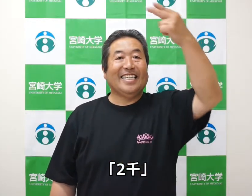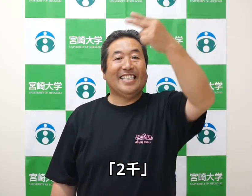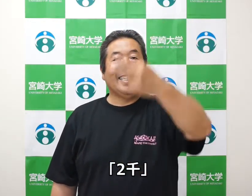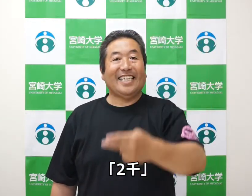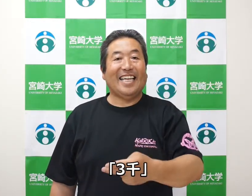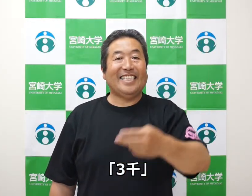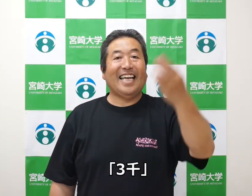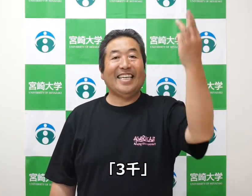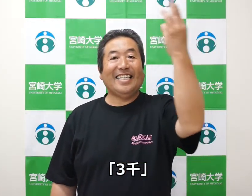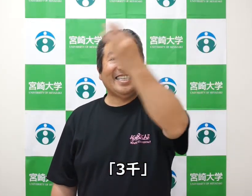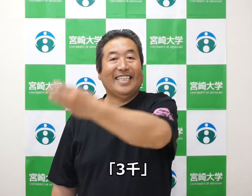3000、